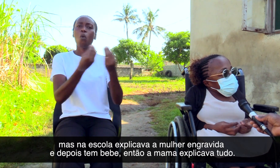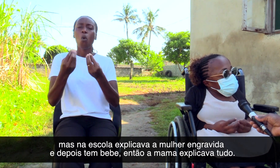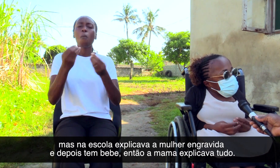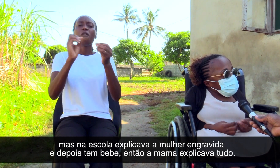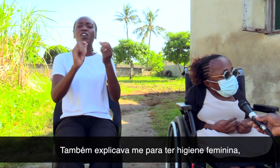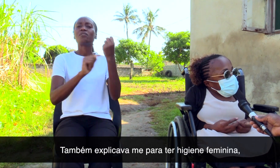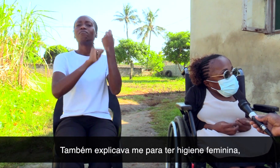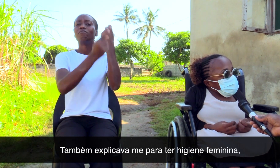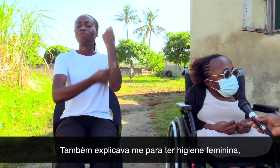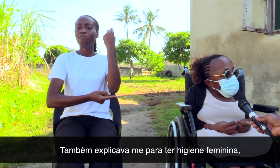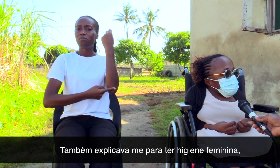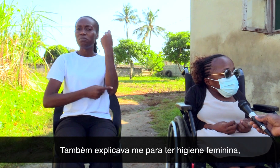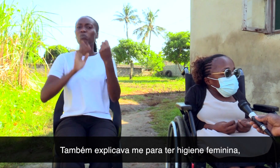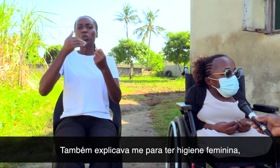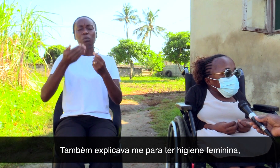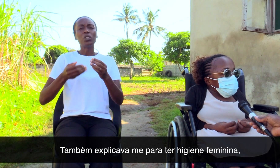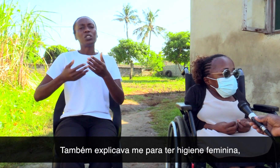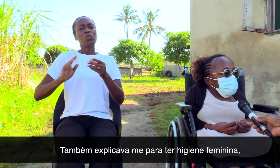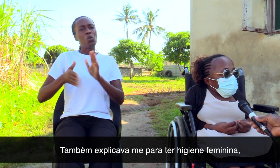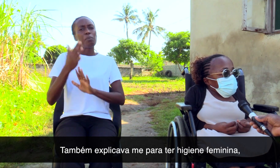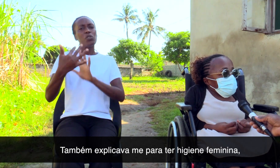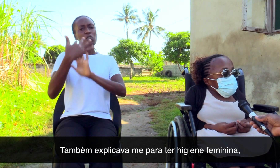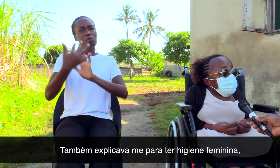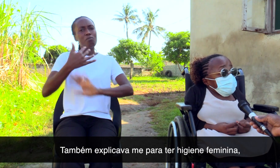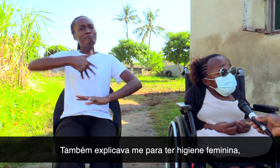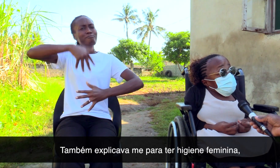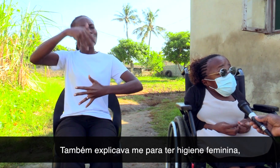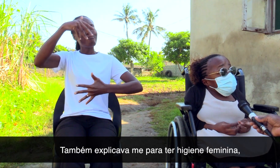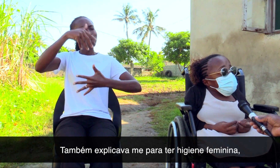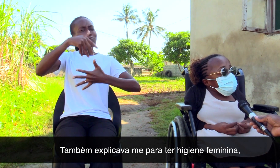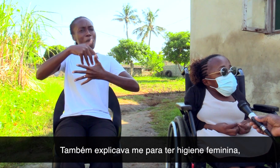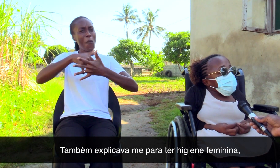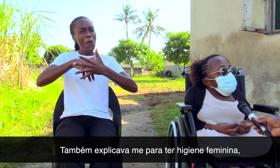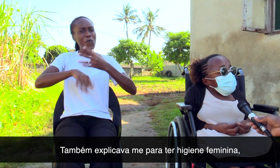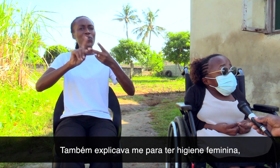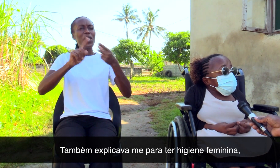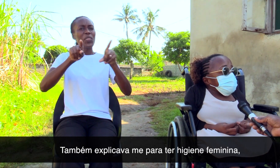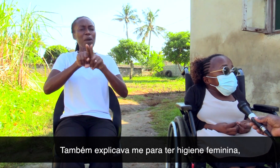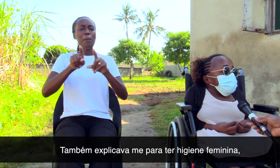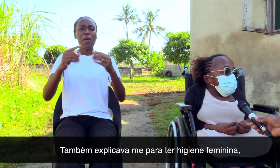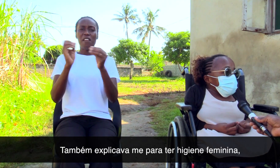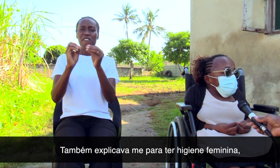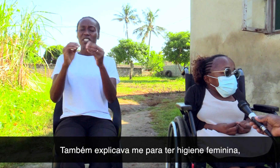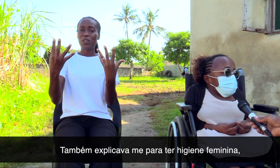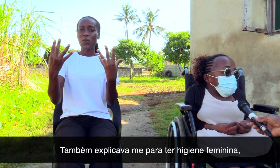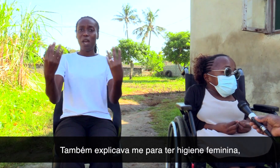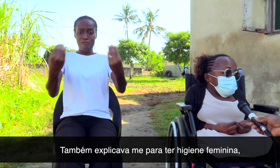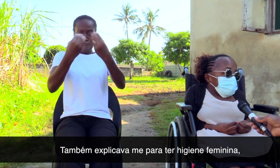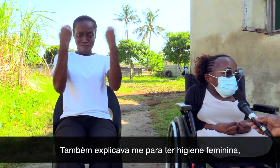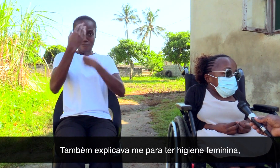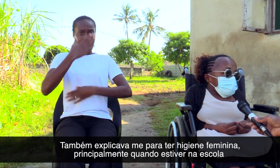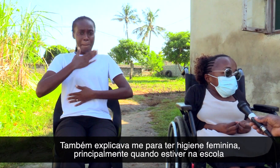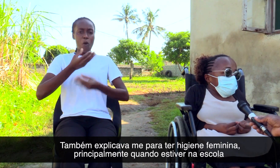e foi abordando, aprofundando um pouco mais e também ensinando a ter higiene